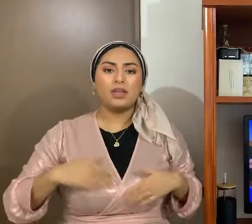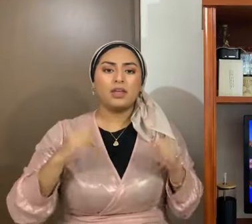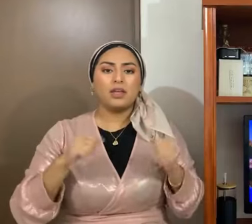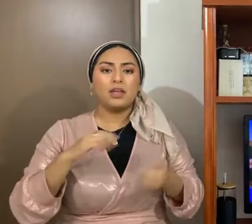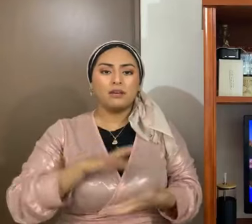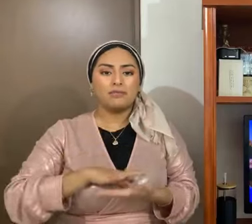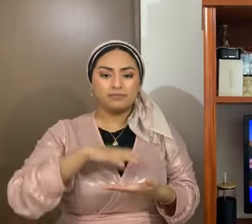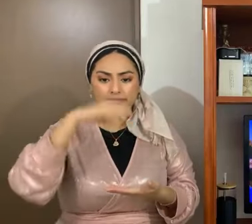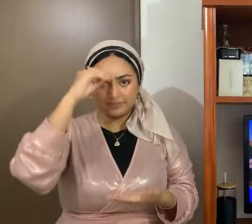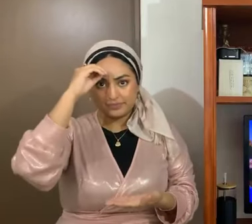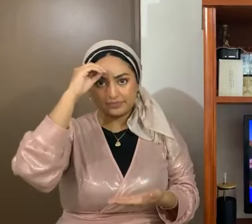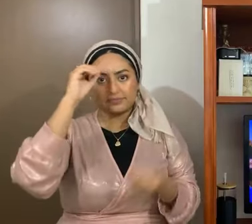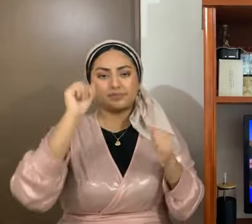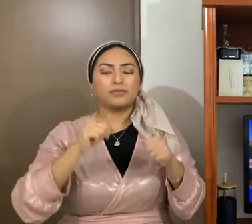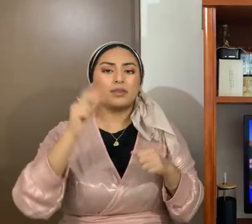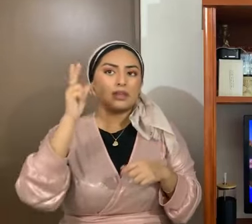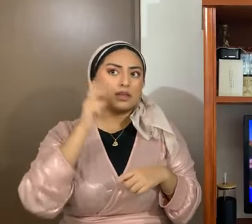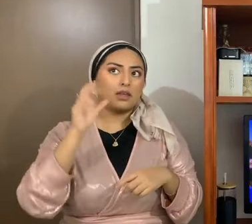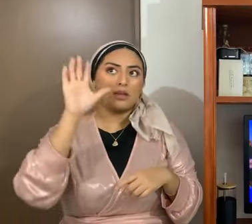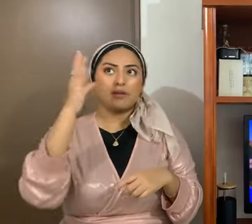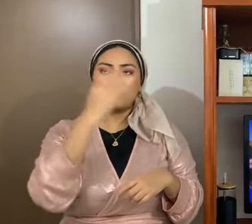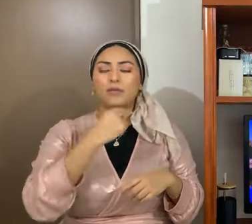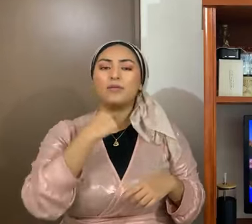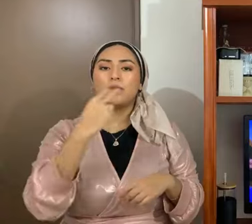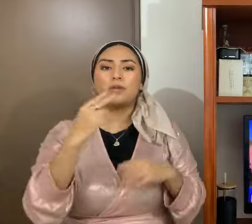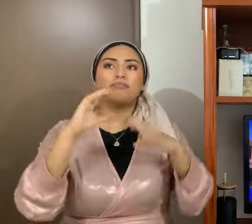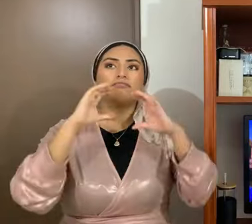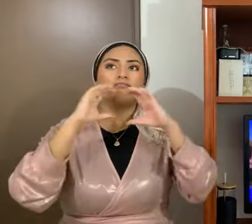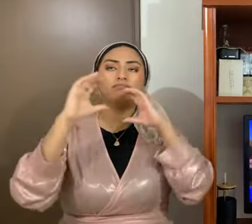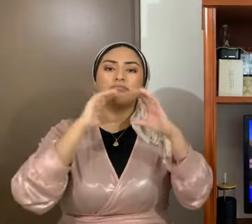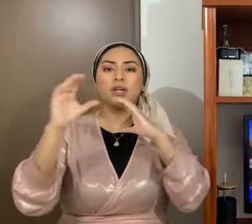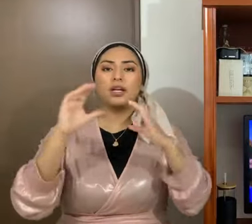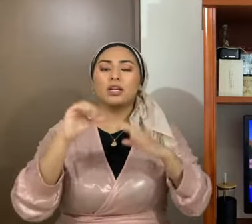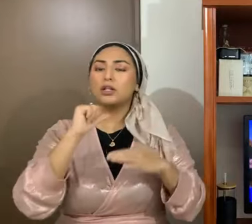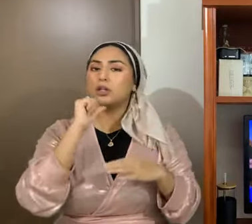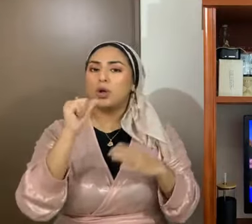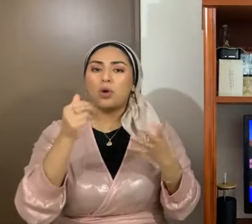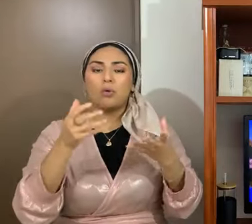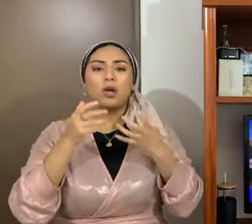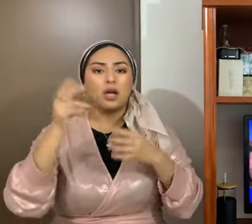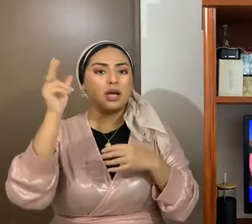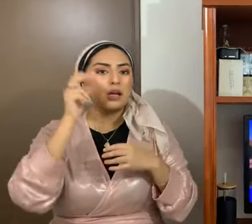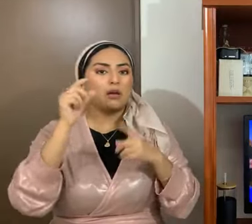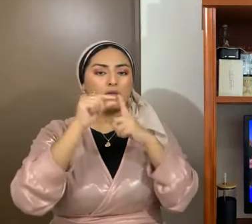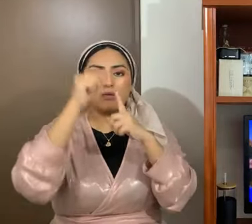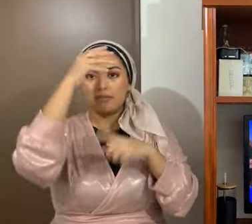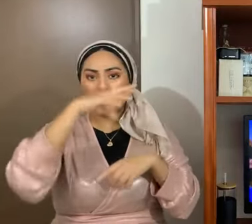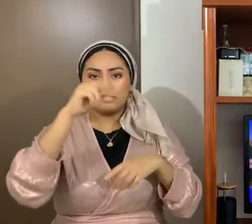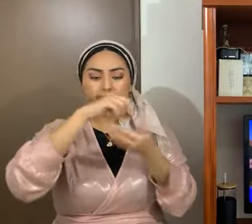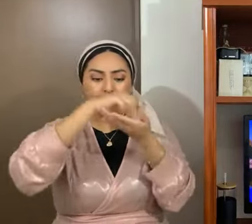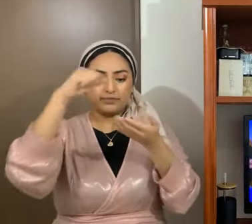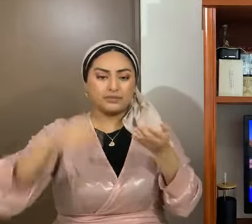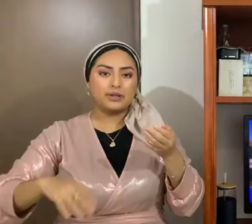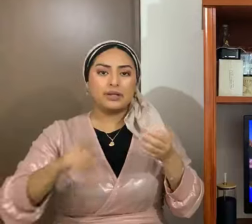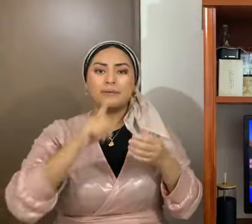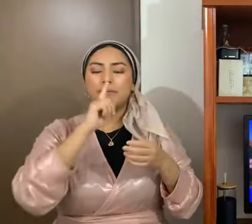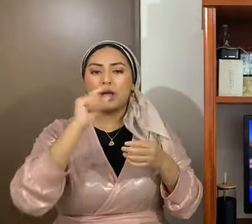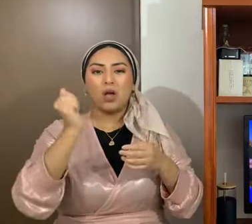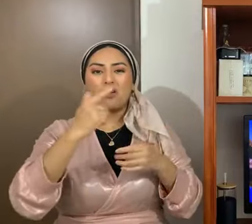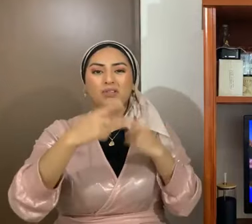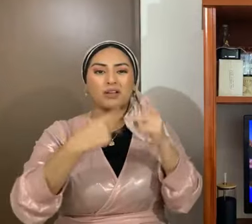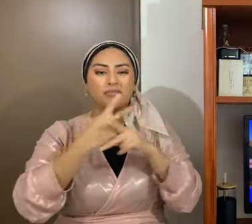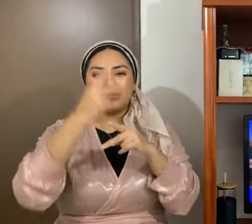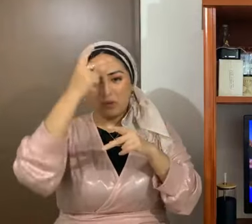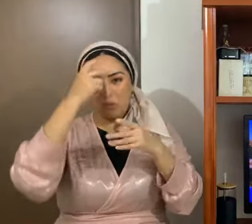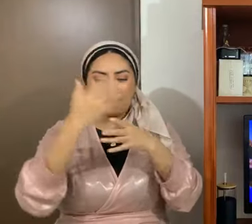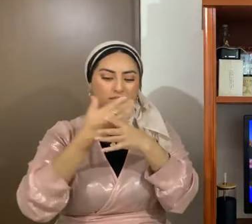poder aprender, para poder escuchar tu preciosa voz. Háblanos, Abba, no queremos oír palabra de hombre. Enmudece todo espíritu que no exalte tu